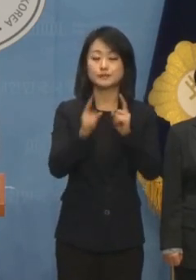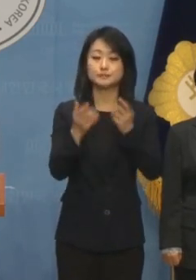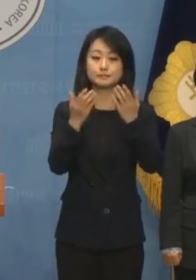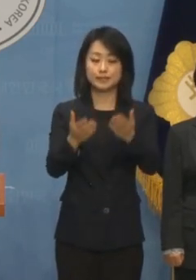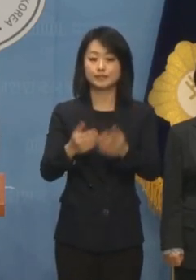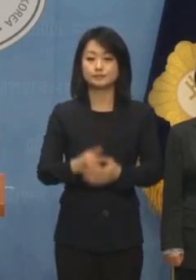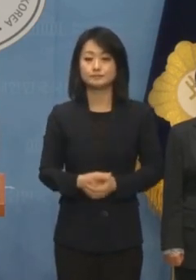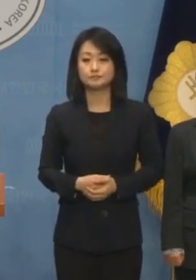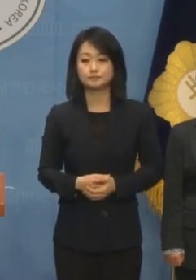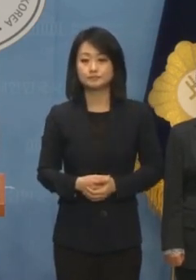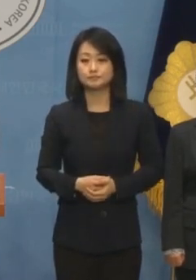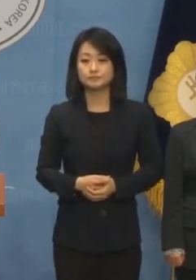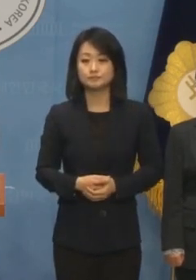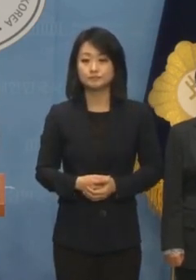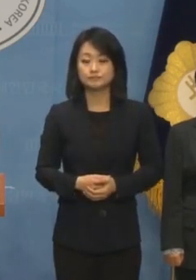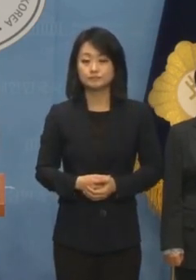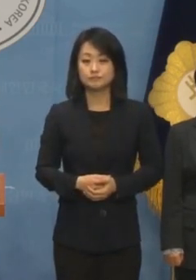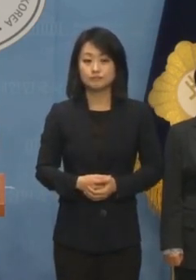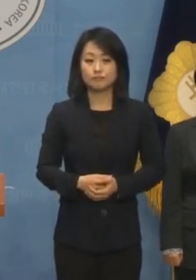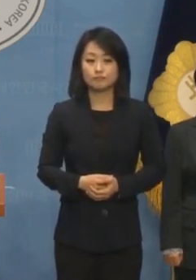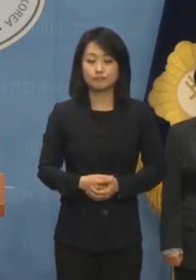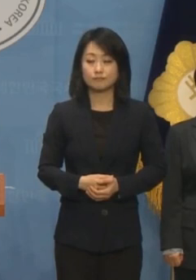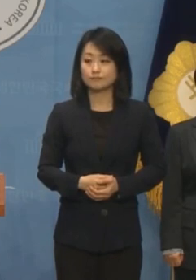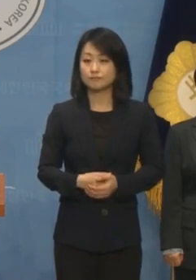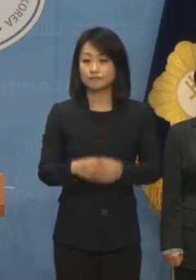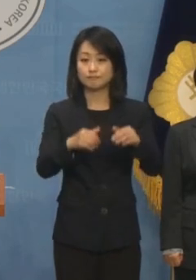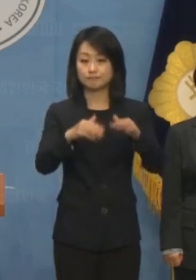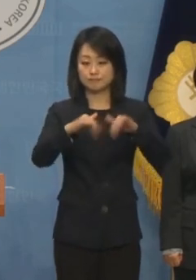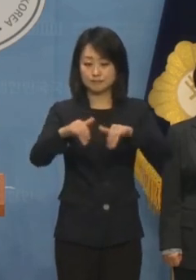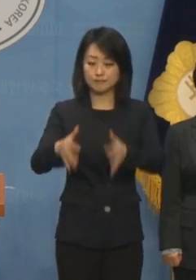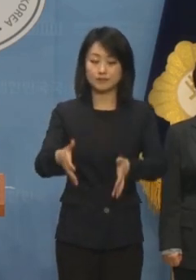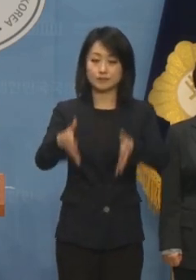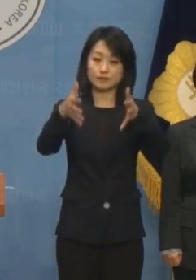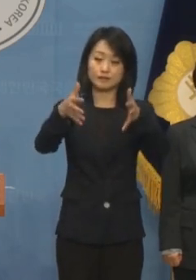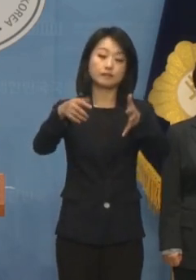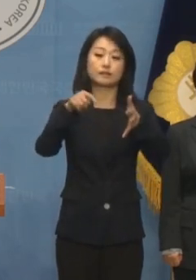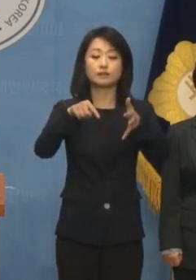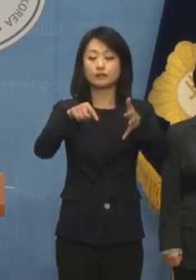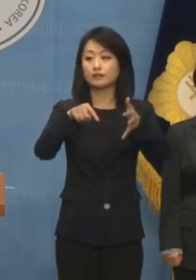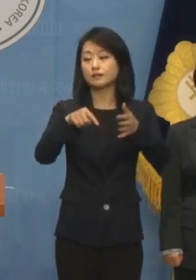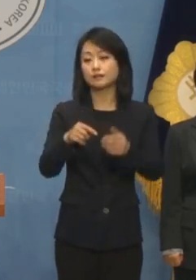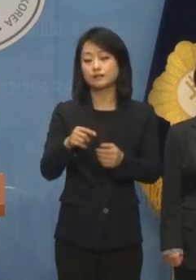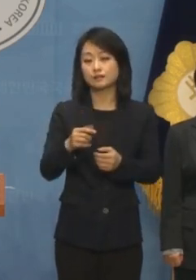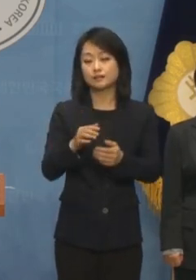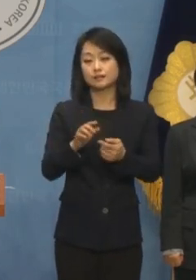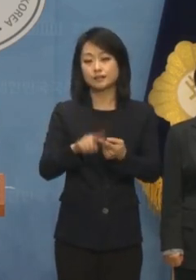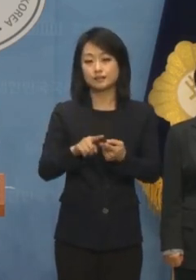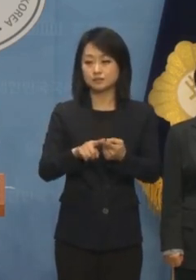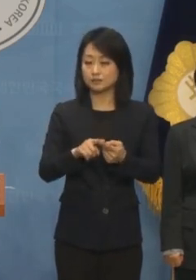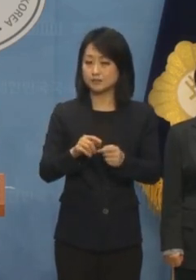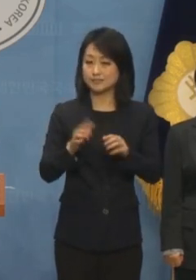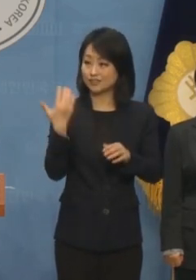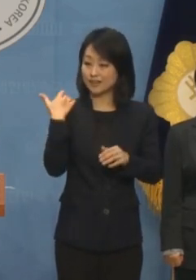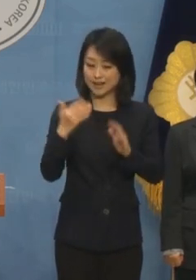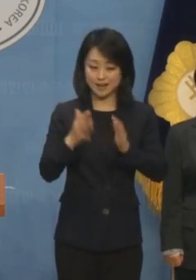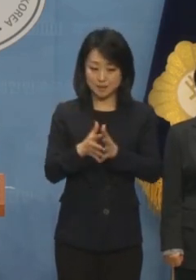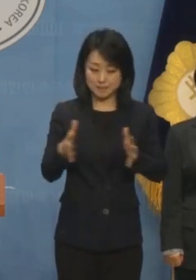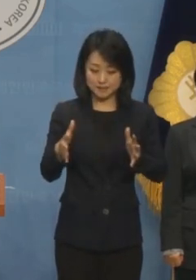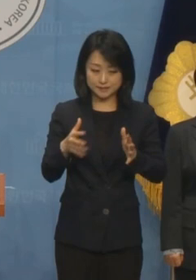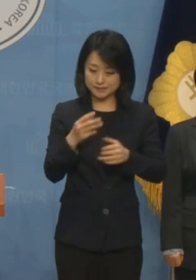말씀드리는데요. 이게 우리가 한 대규모 공동주택 단지를 공급한 이후에 3, 40년 지났습니다.